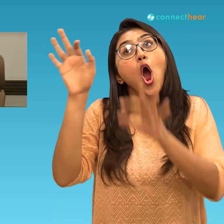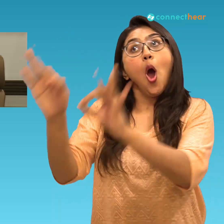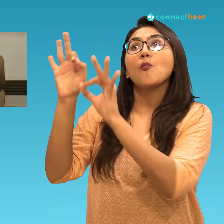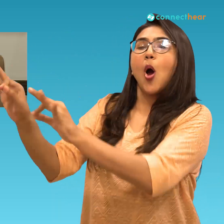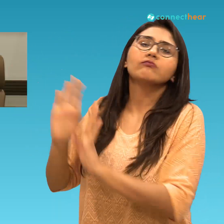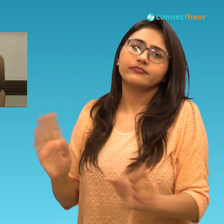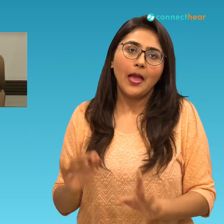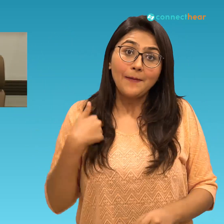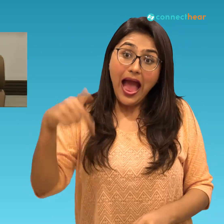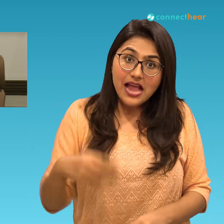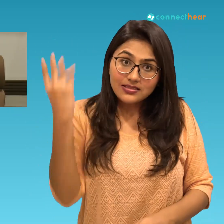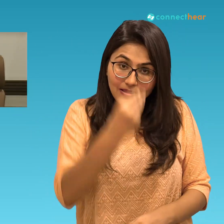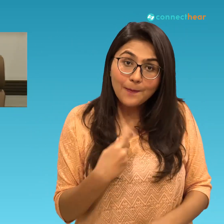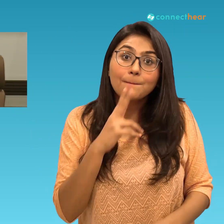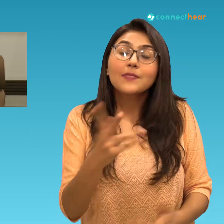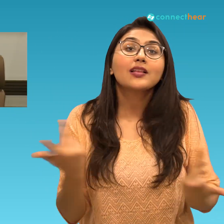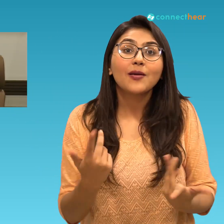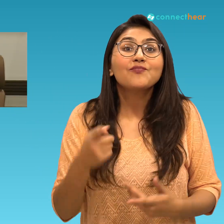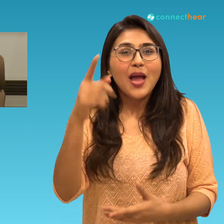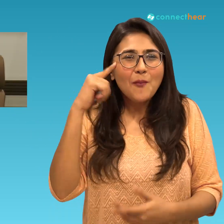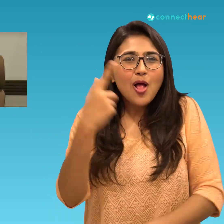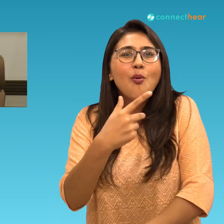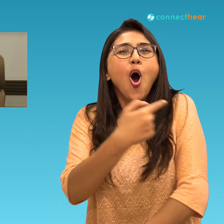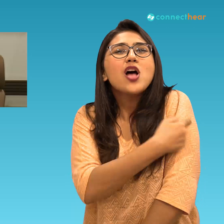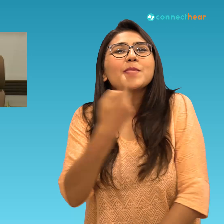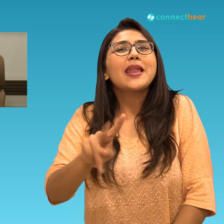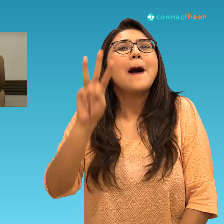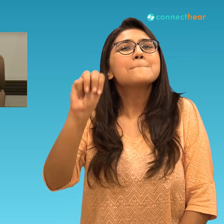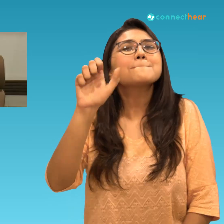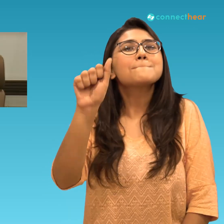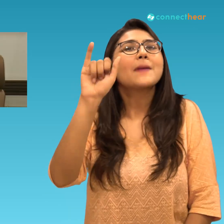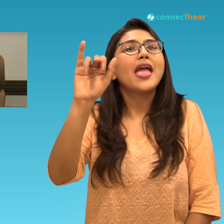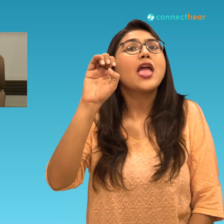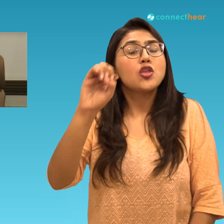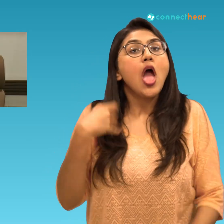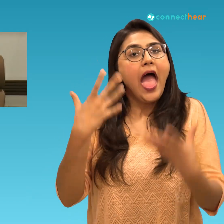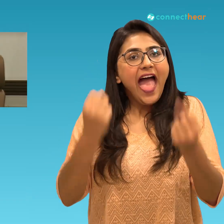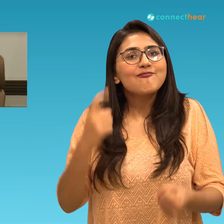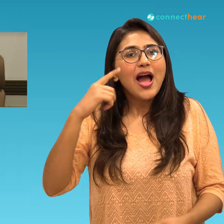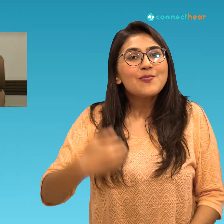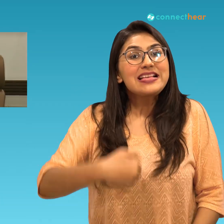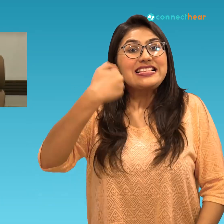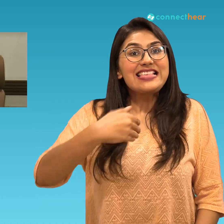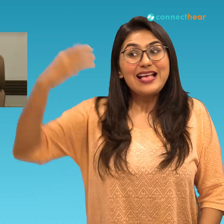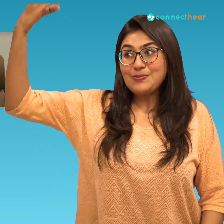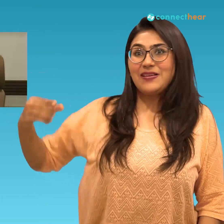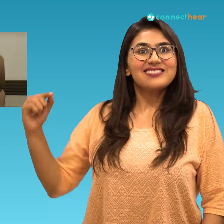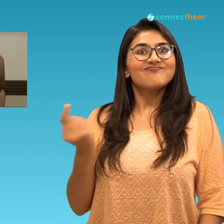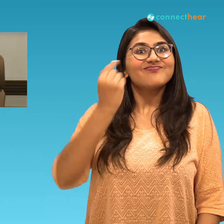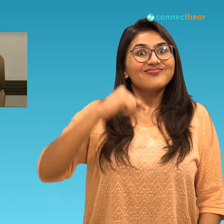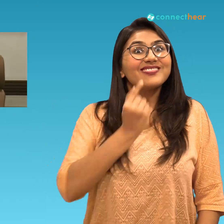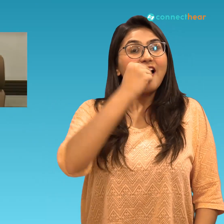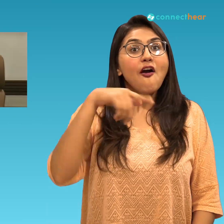کے دن میں آپ کو بتا دوں کہ میو ہاسپٹل کے اندر 15 نیو وینٹیلیٹرز انسٹال ہو گئے، اور اسی